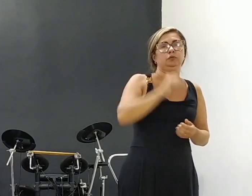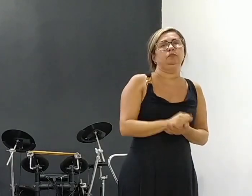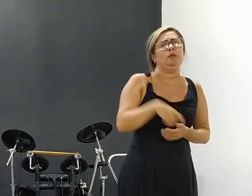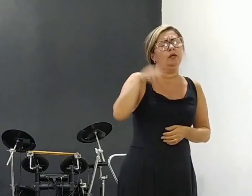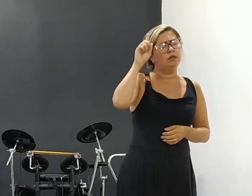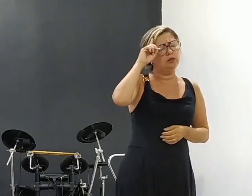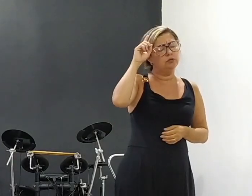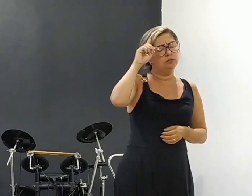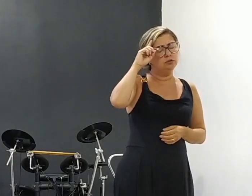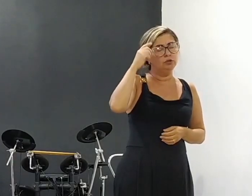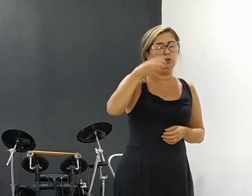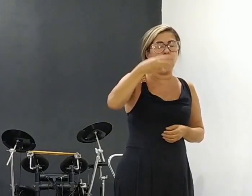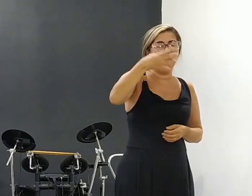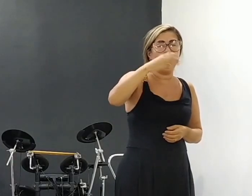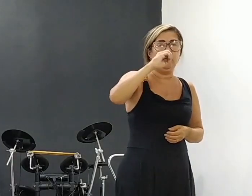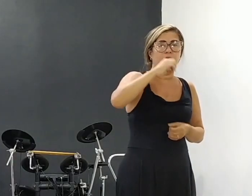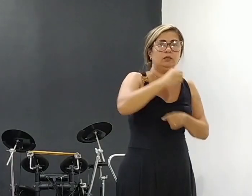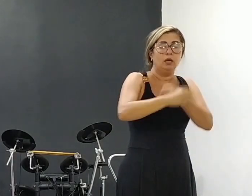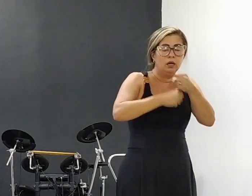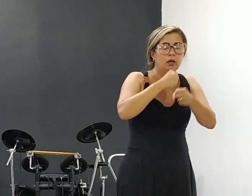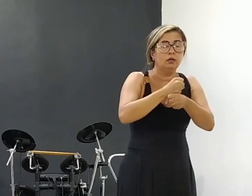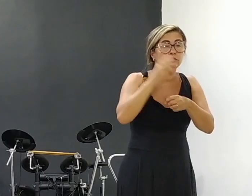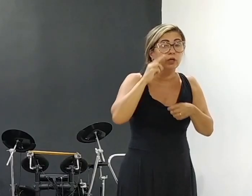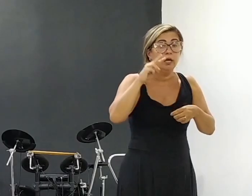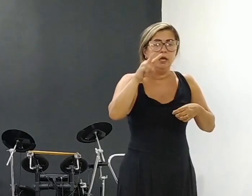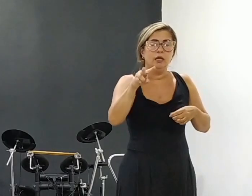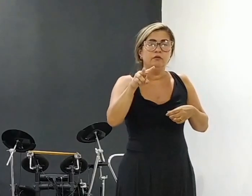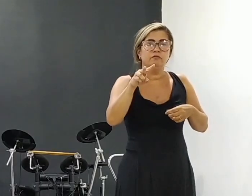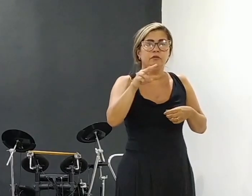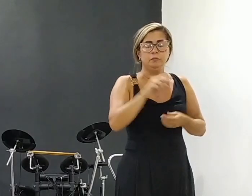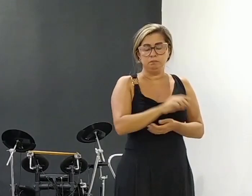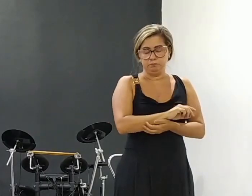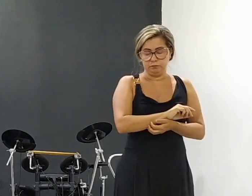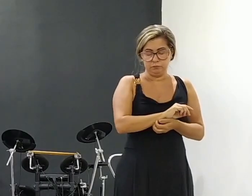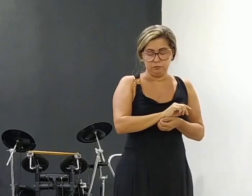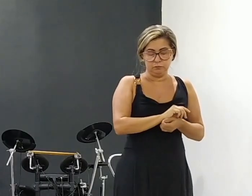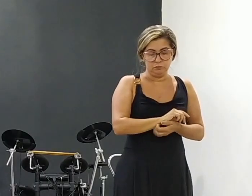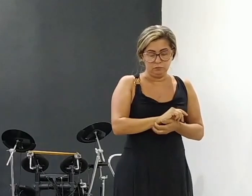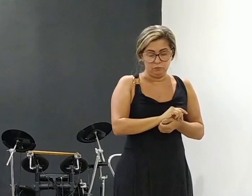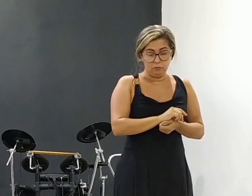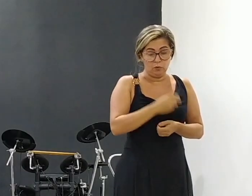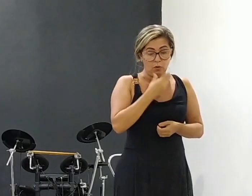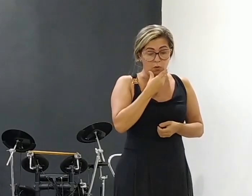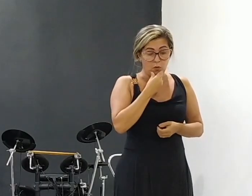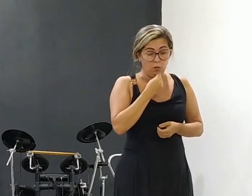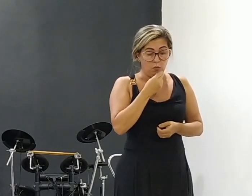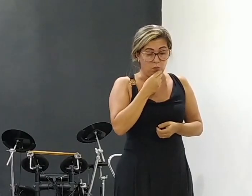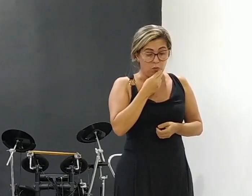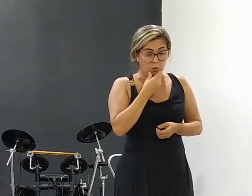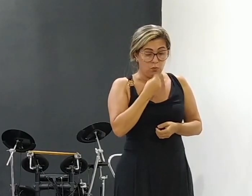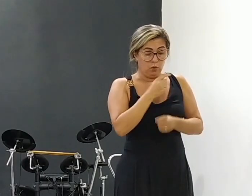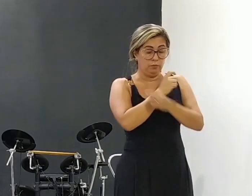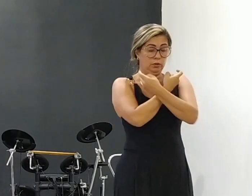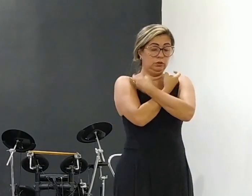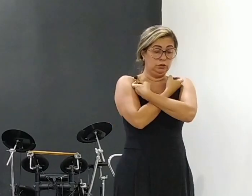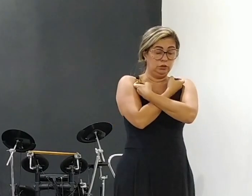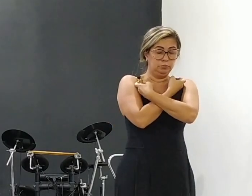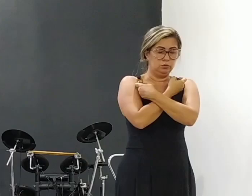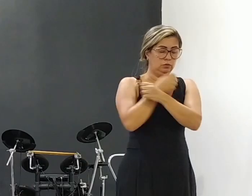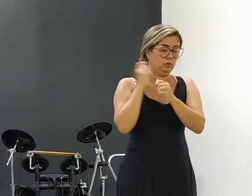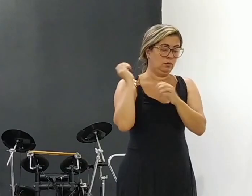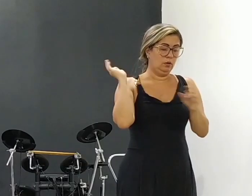dia, aos seus 40 anos, ele vê um egípcio batendo em uma outra